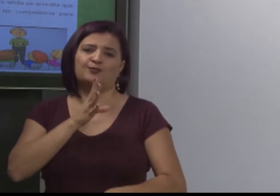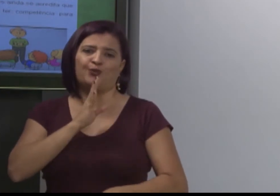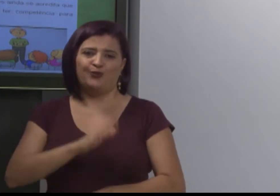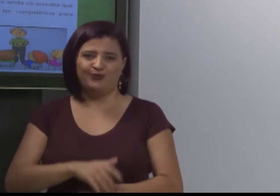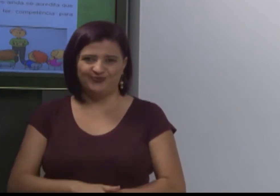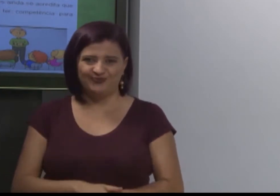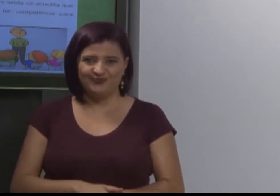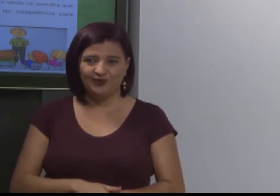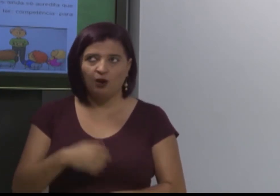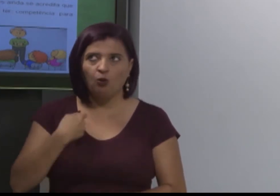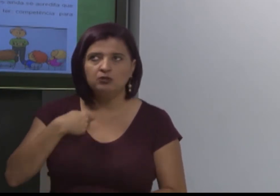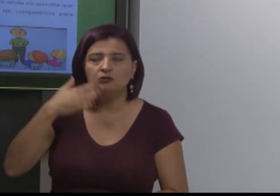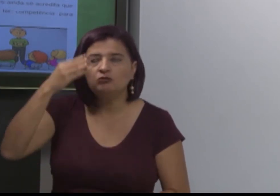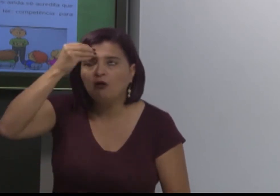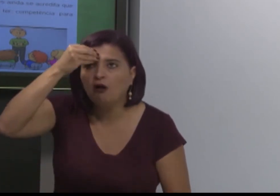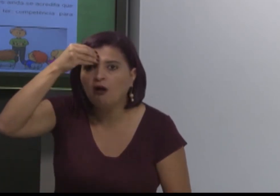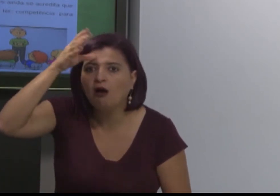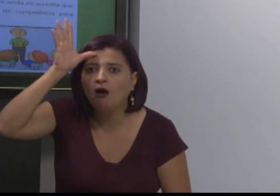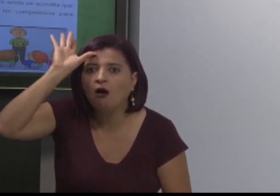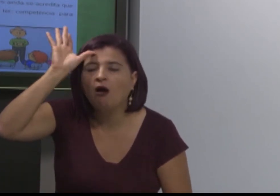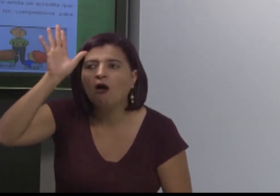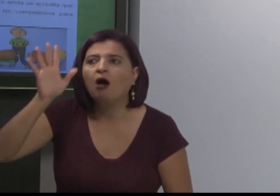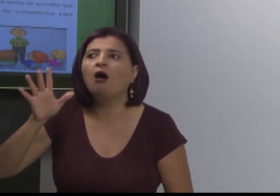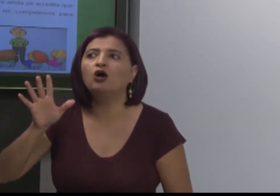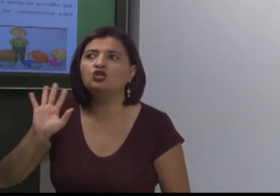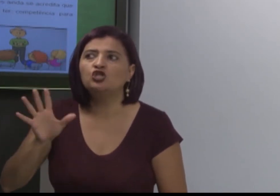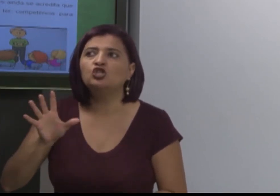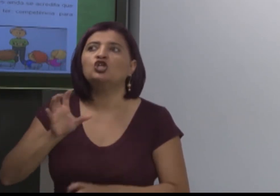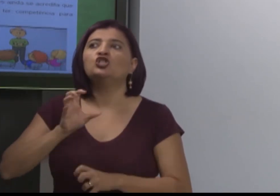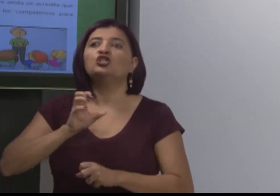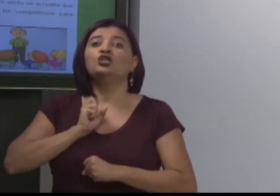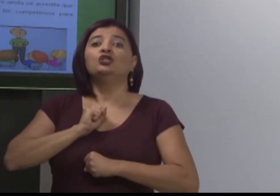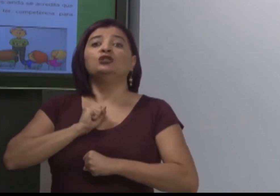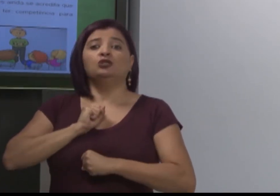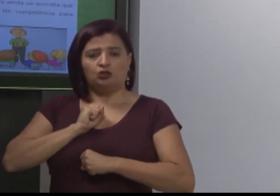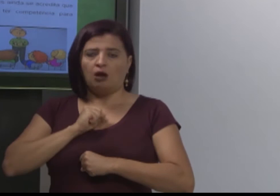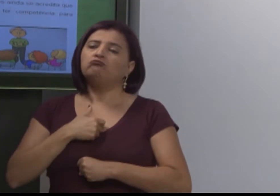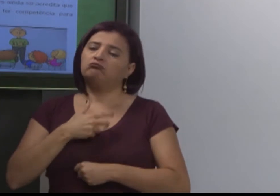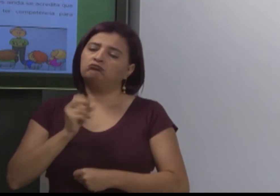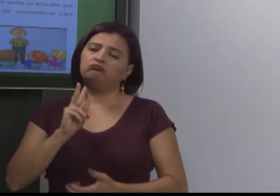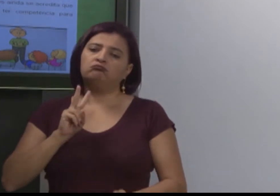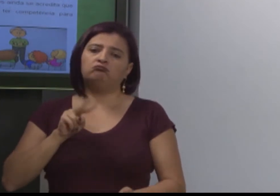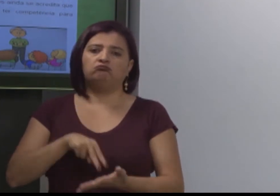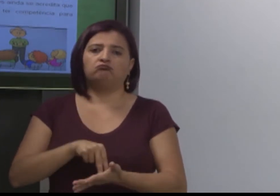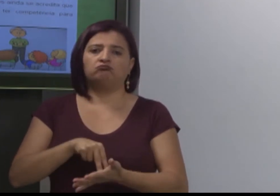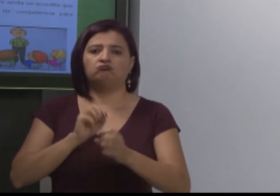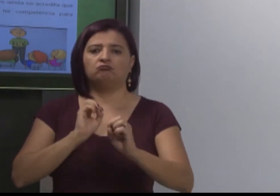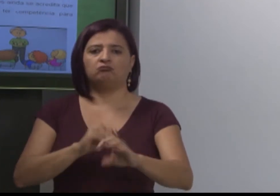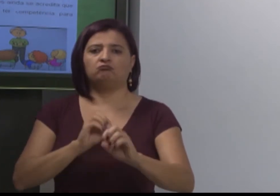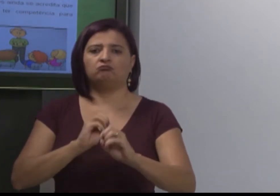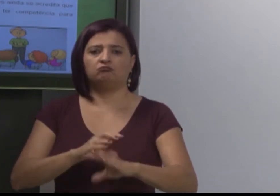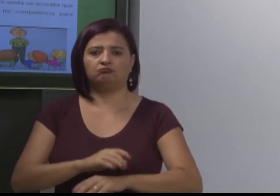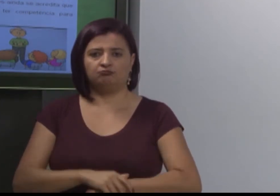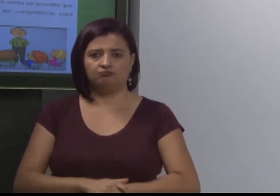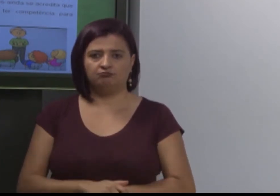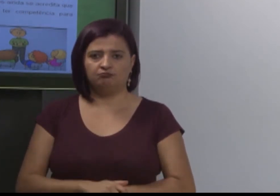isso, desse profissional que vai ensinar. É necessário ter conhecimento